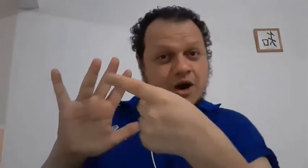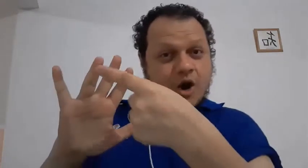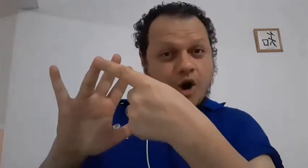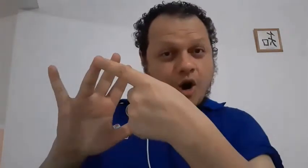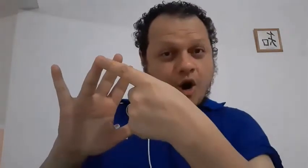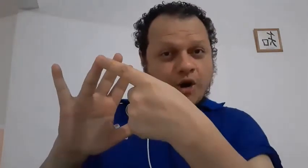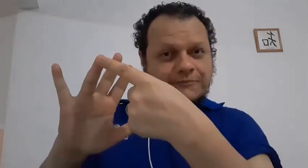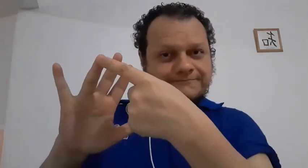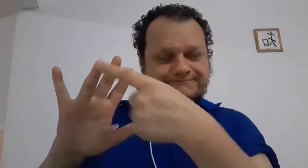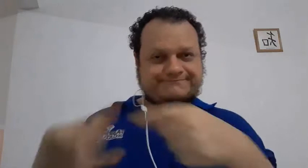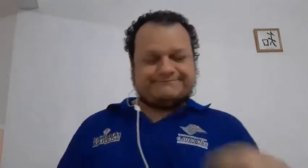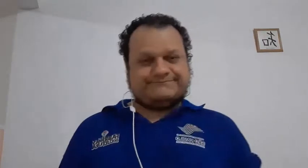O.